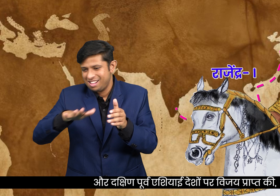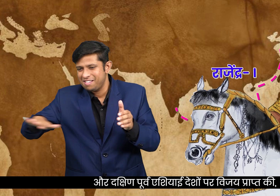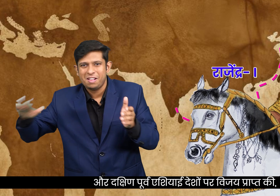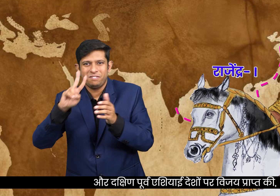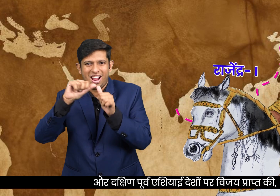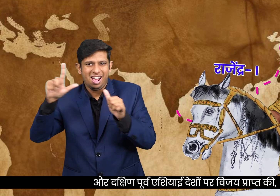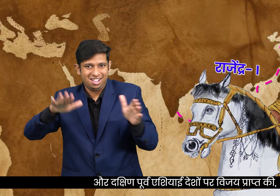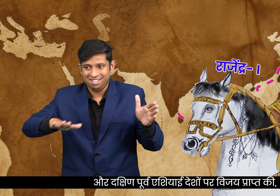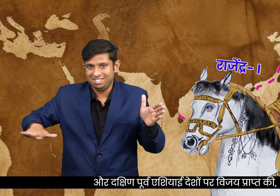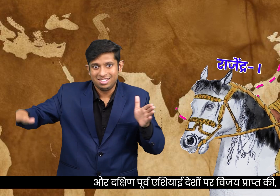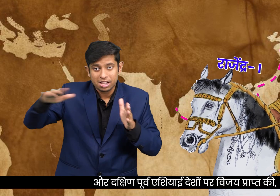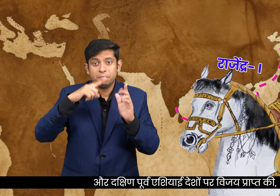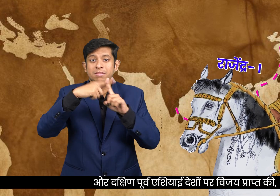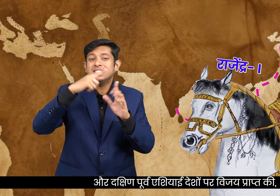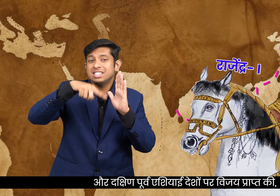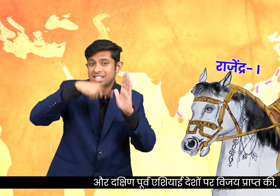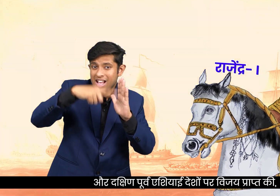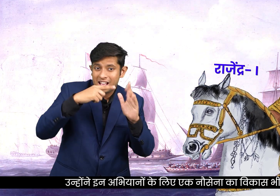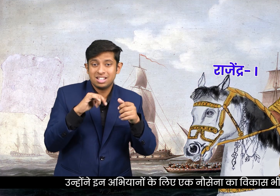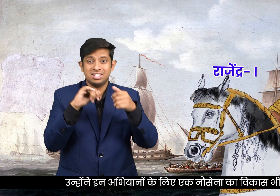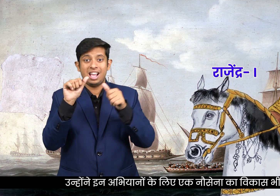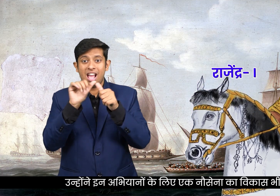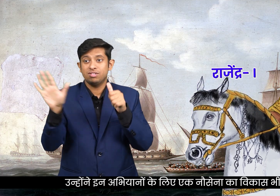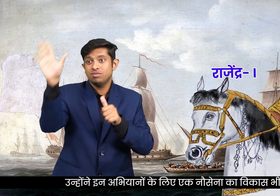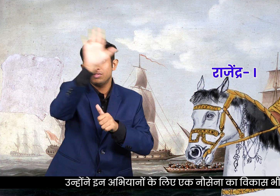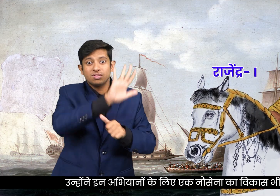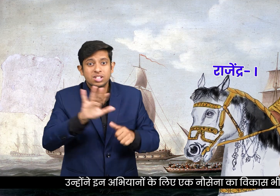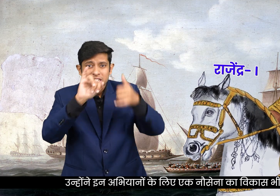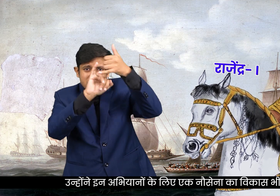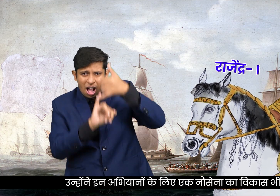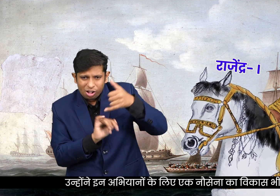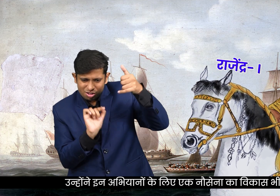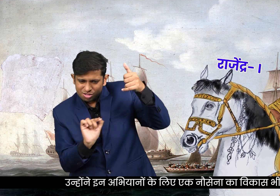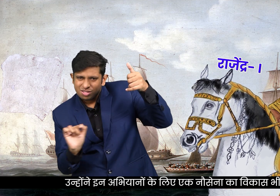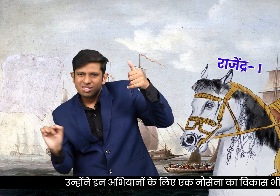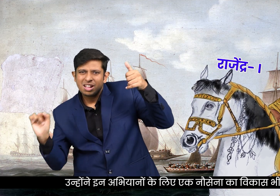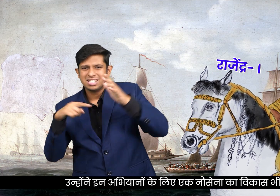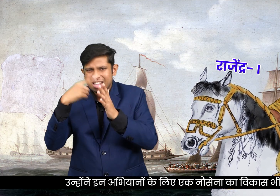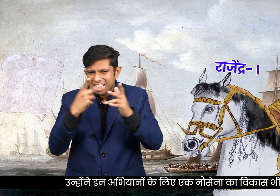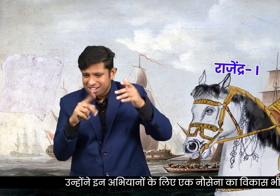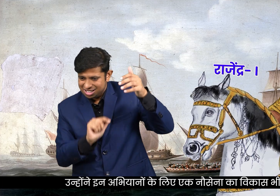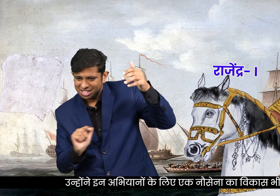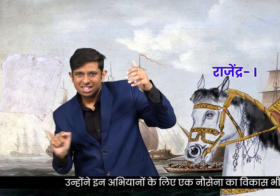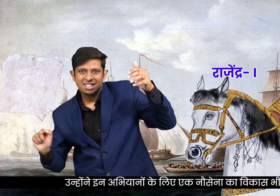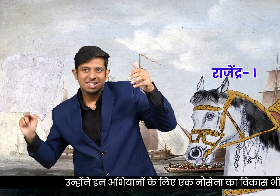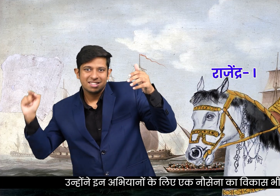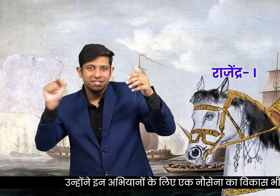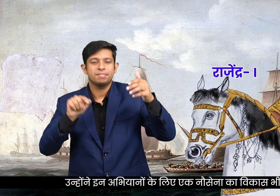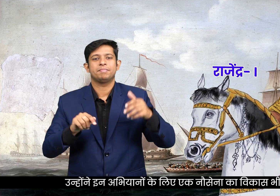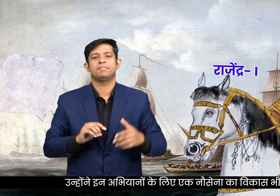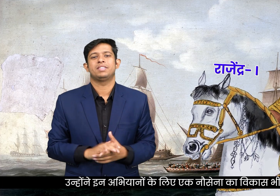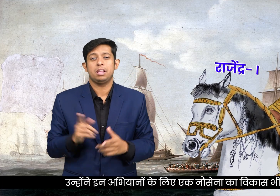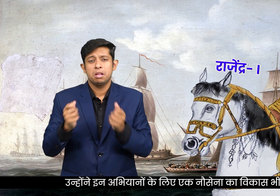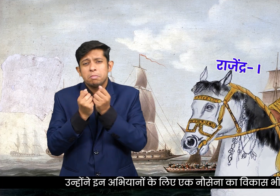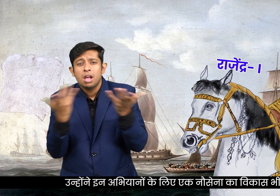दक्षिण पूर्व एशियाई देशों पर विजय प्राप्त की। उन्होंने इन अभियानों के लिए एक नौसेना का भी विकास